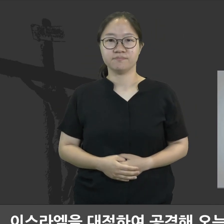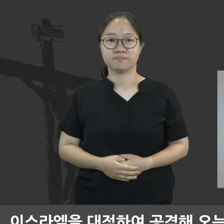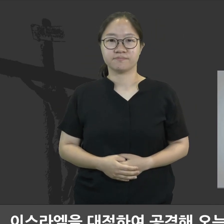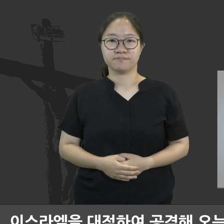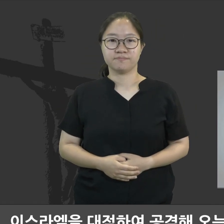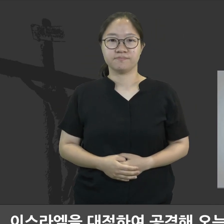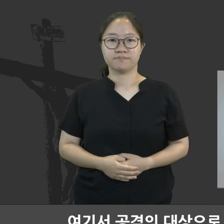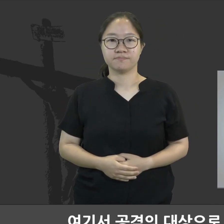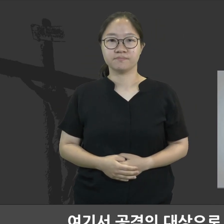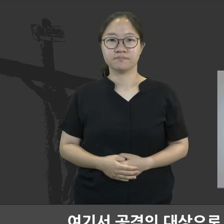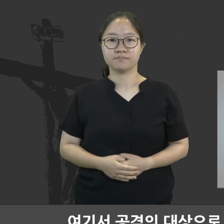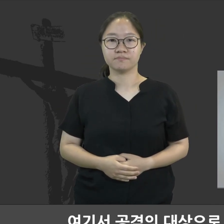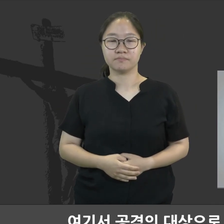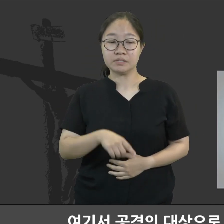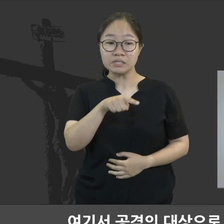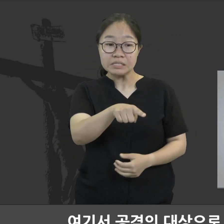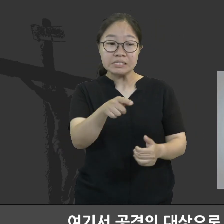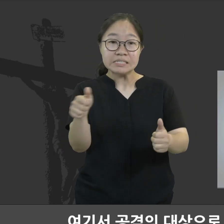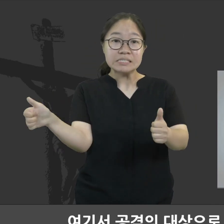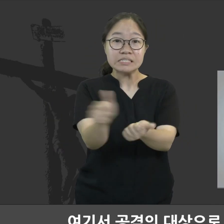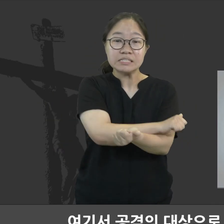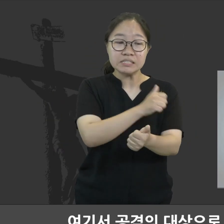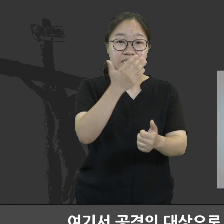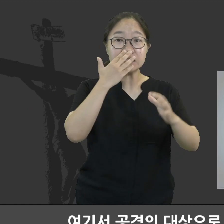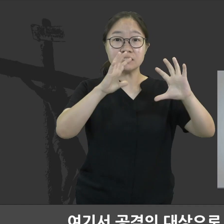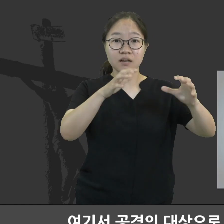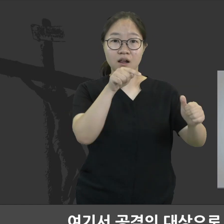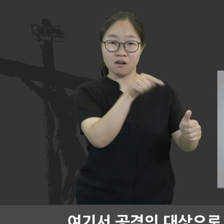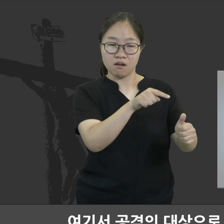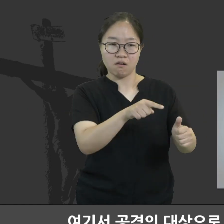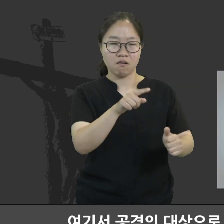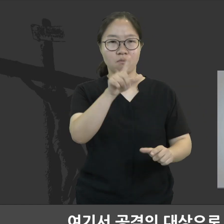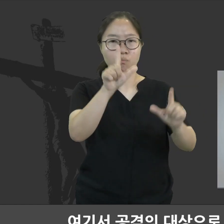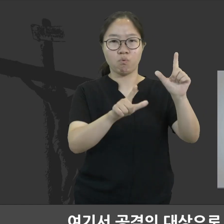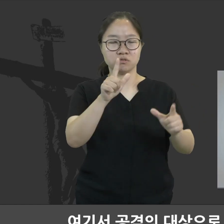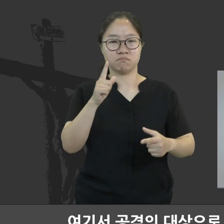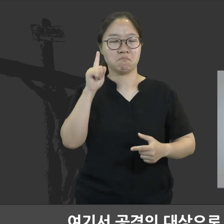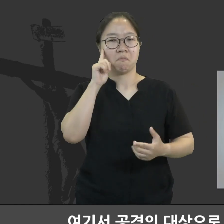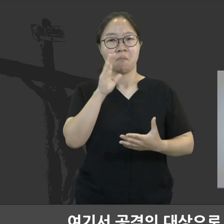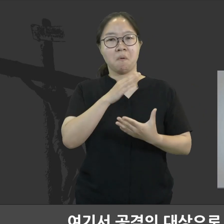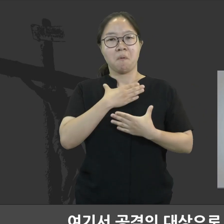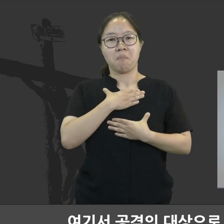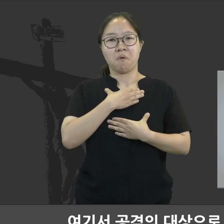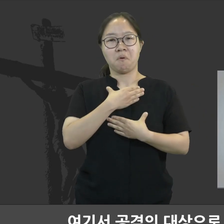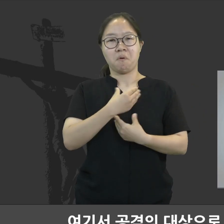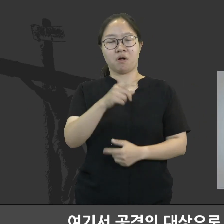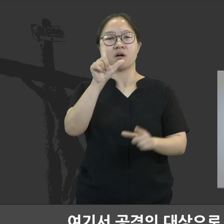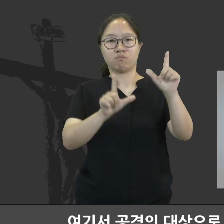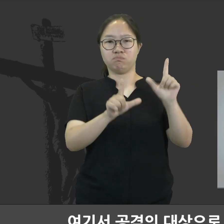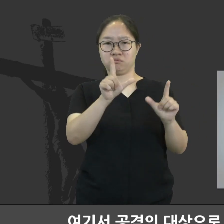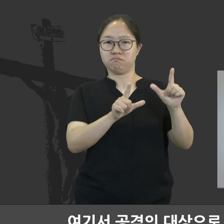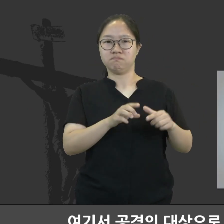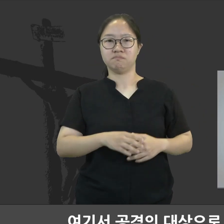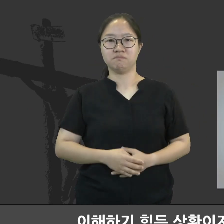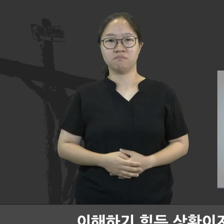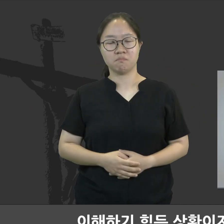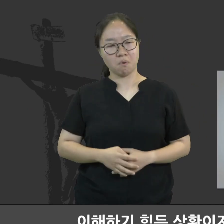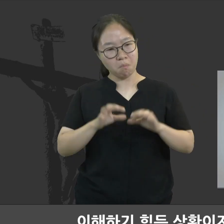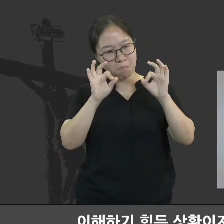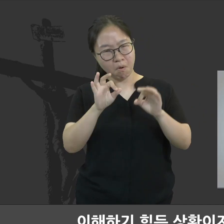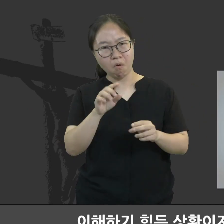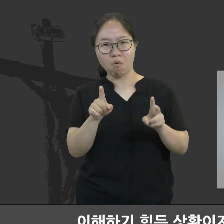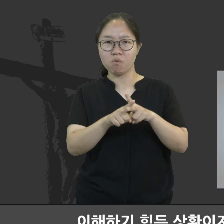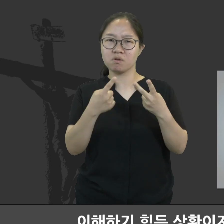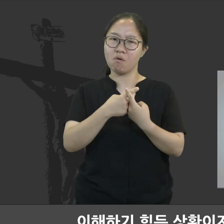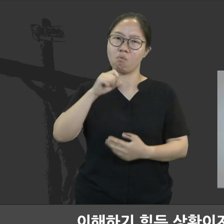묘사되죠. 여기서 공격의 대상으로 지목된 이스라엘은 아주 평안한 모습으로 묘사됩니다. 이해하기